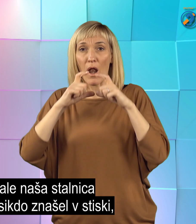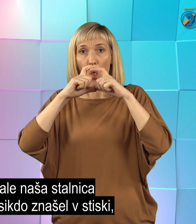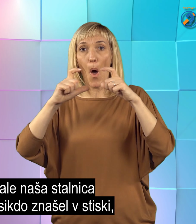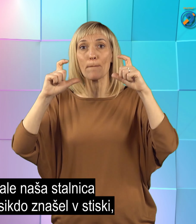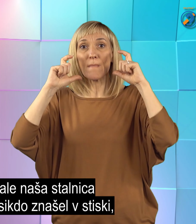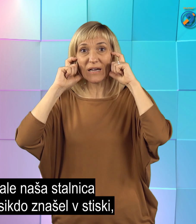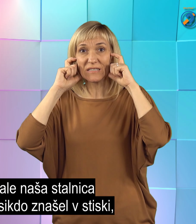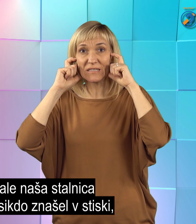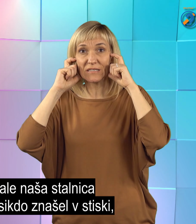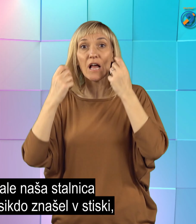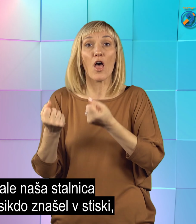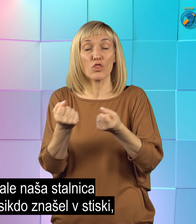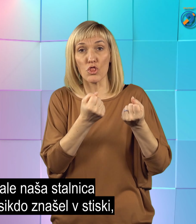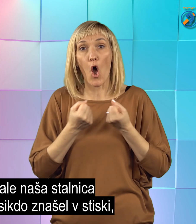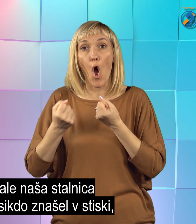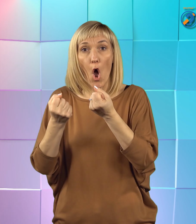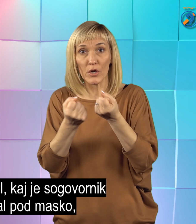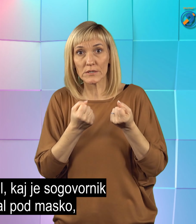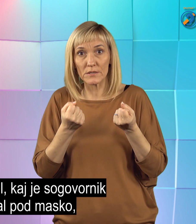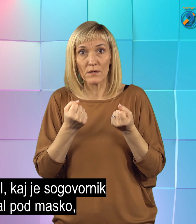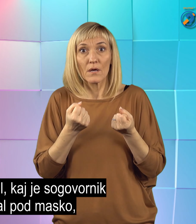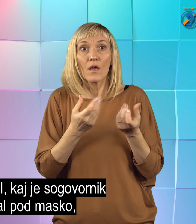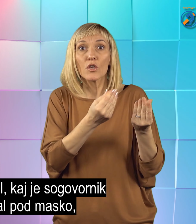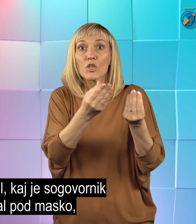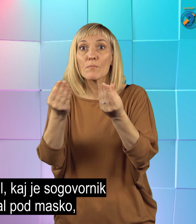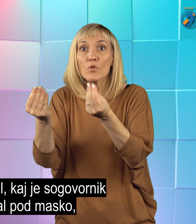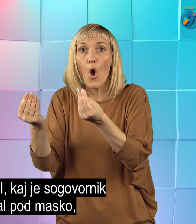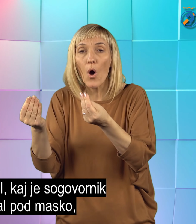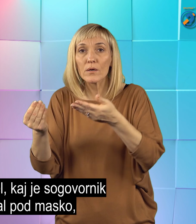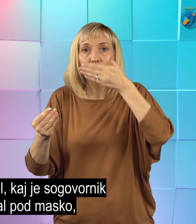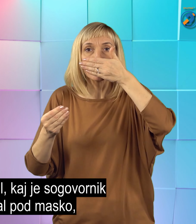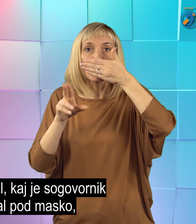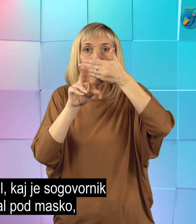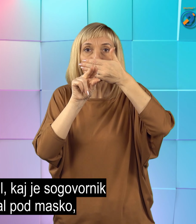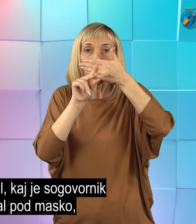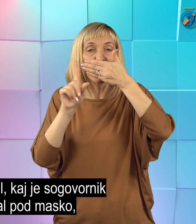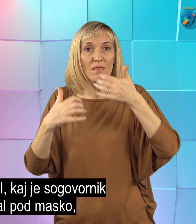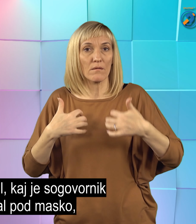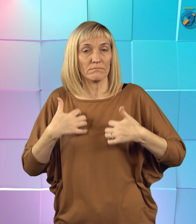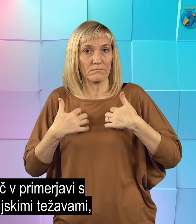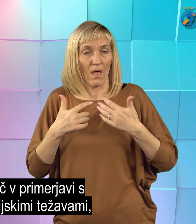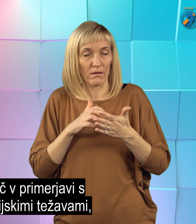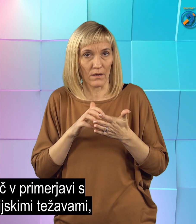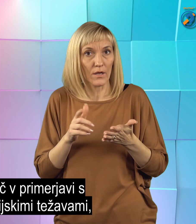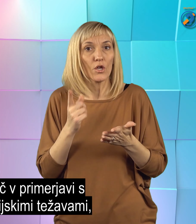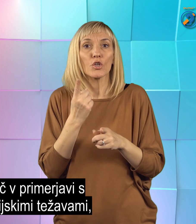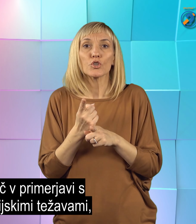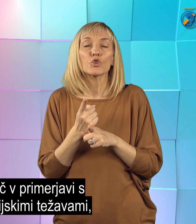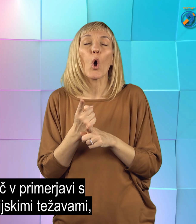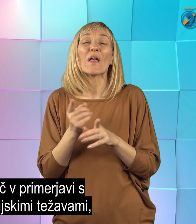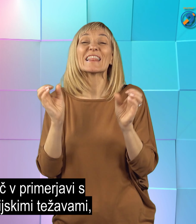je že marsikdo znašel v stiski, ker ni razumel, kaj je sogovornik zamrmral pod masko, da to ni nič v